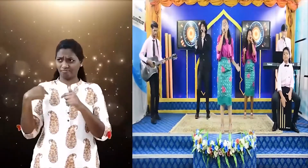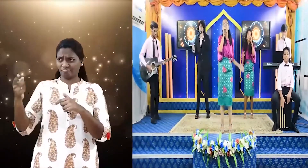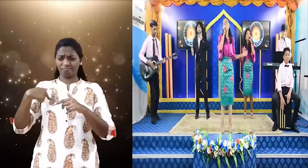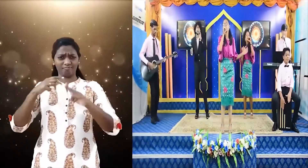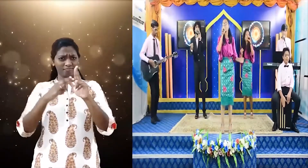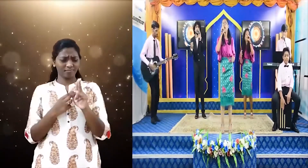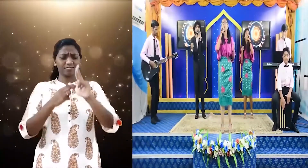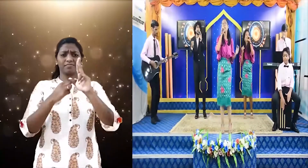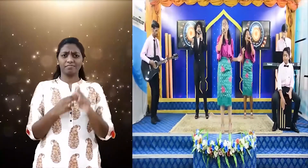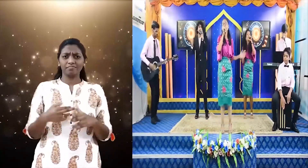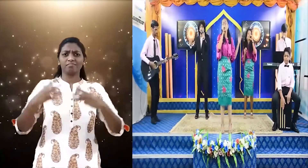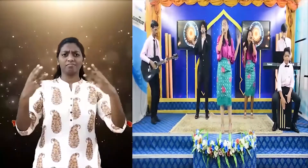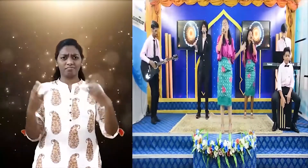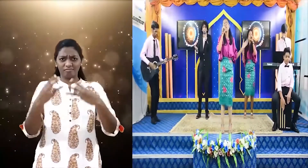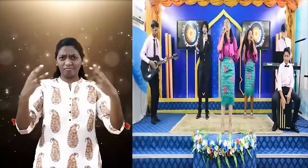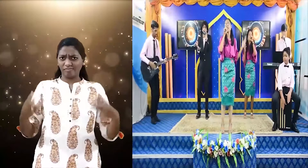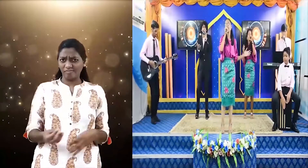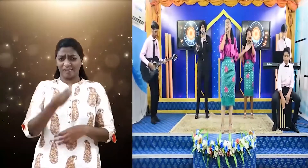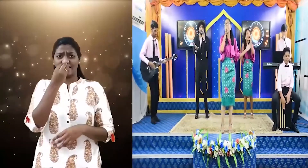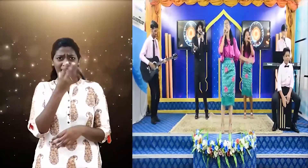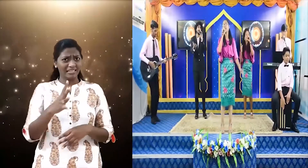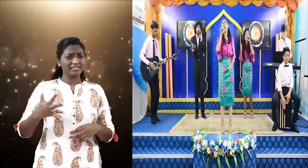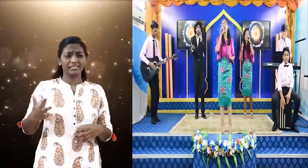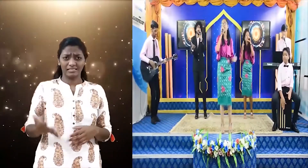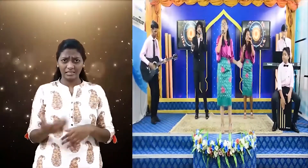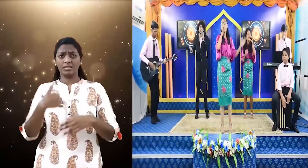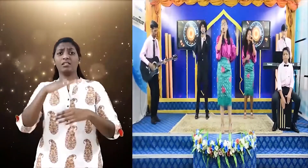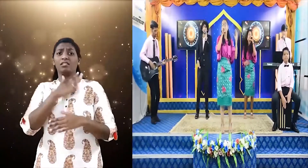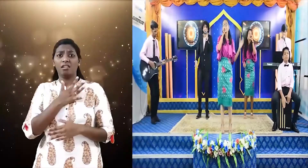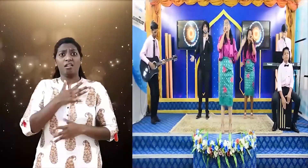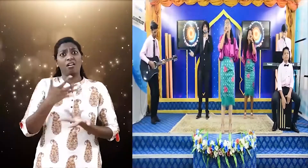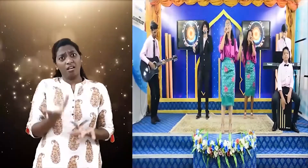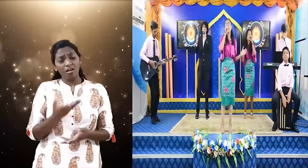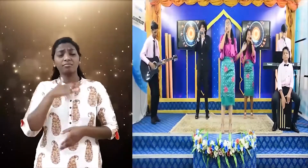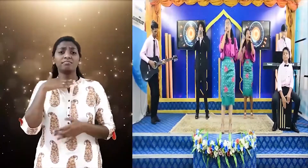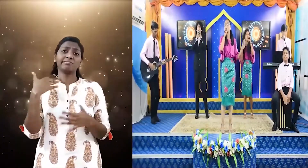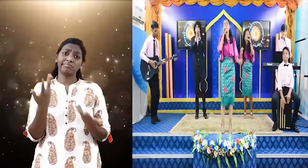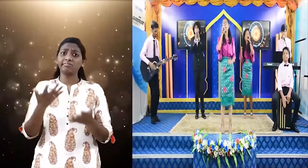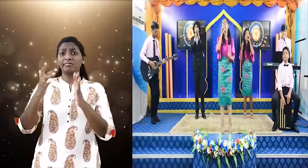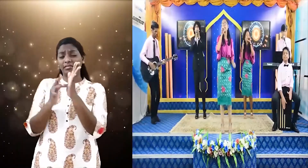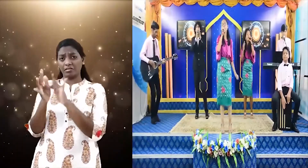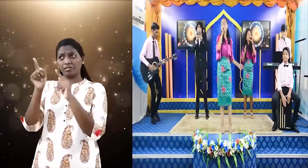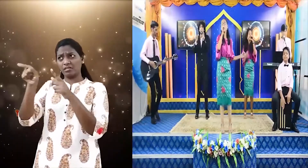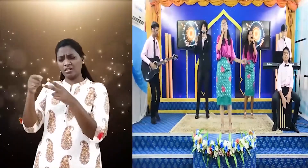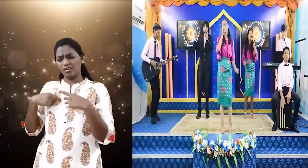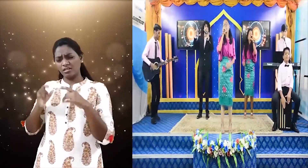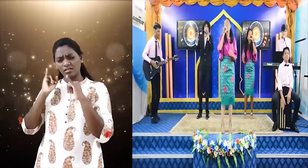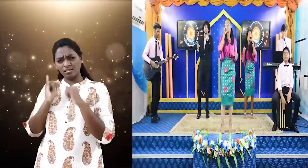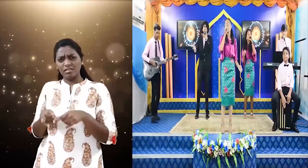मसीह के हम सिपाही है, ये जंग नहीं आसान है, जिएंगे या मरेंगे